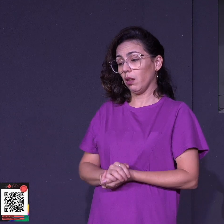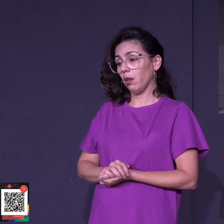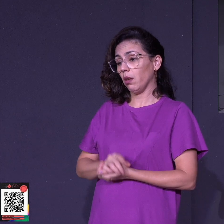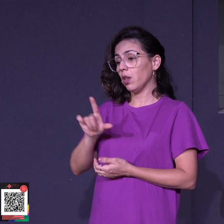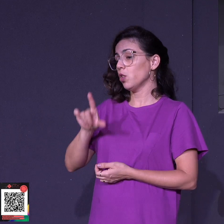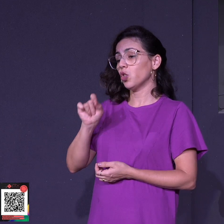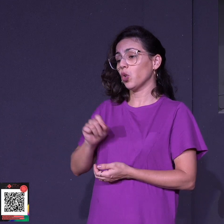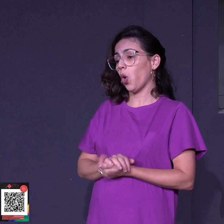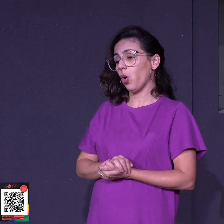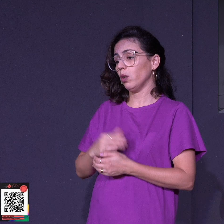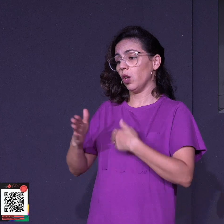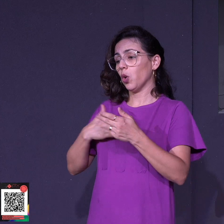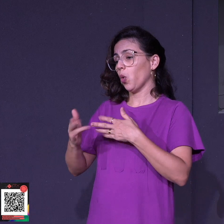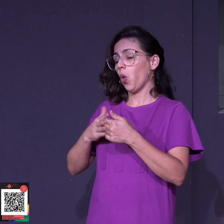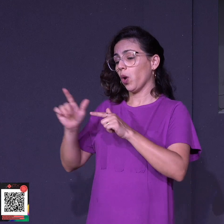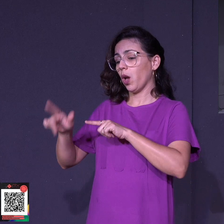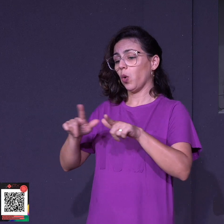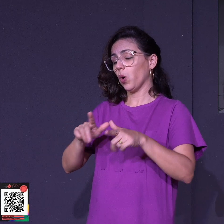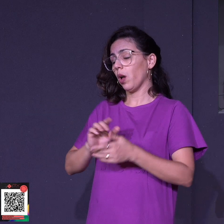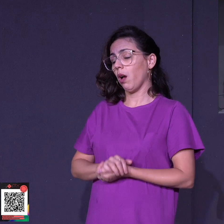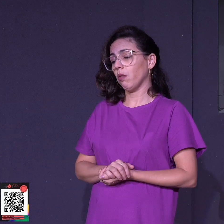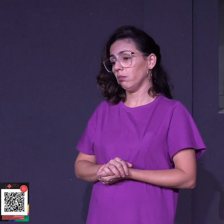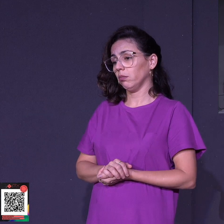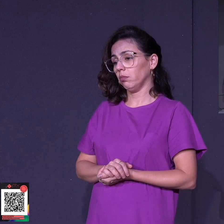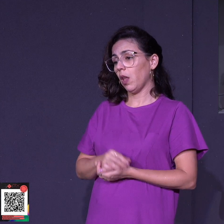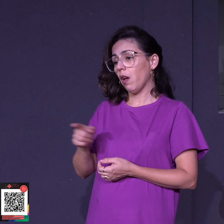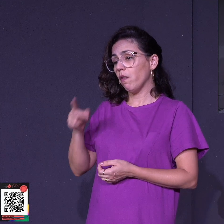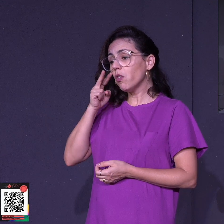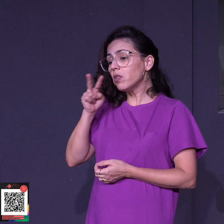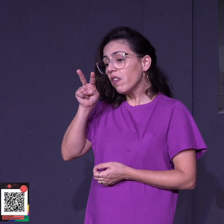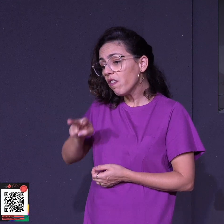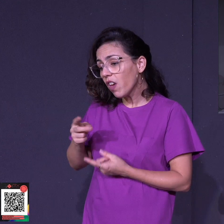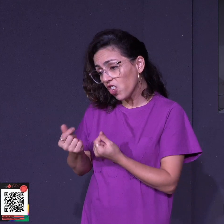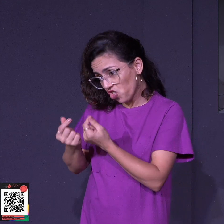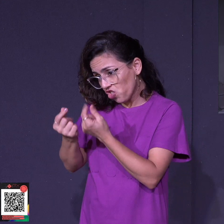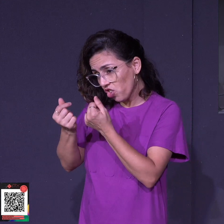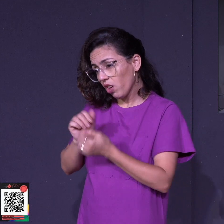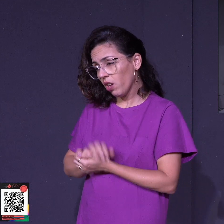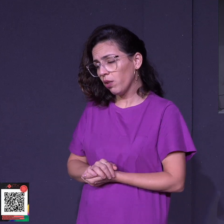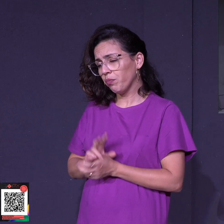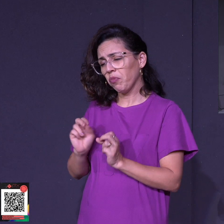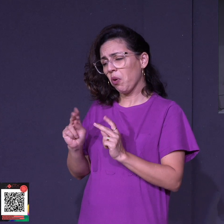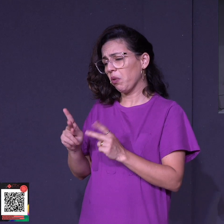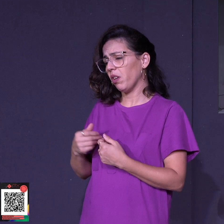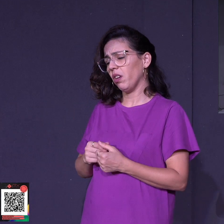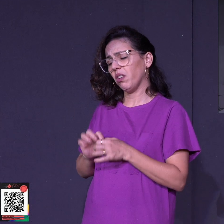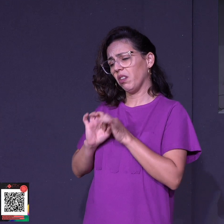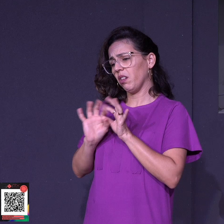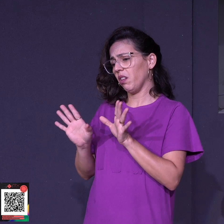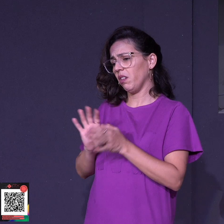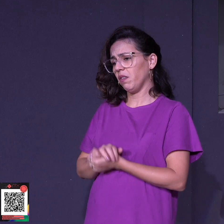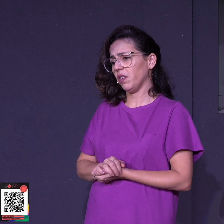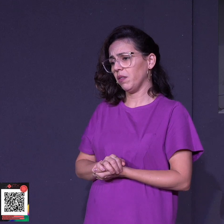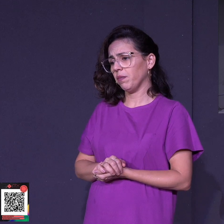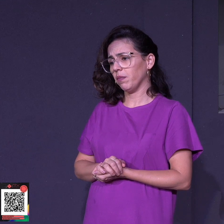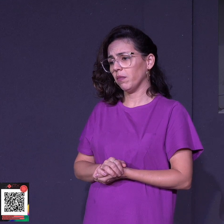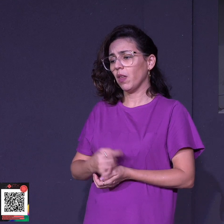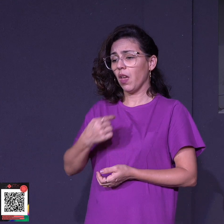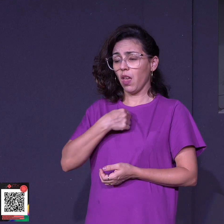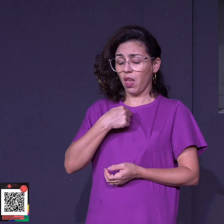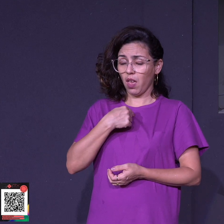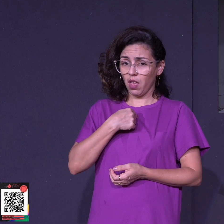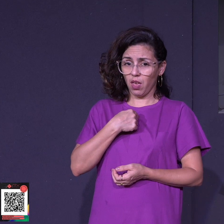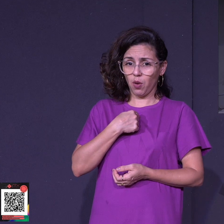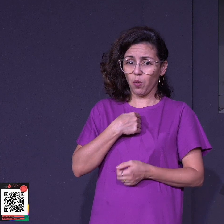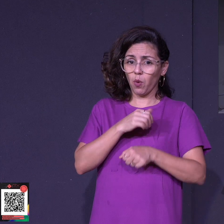Ló estava tão ligado nas coisas que Abraão disse: quer ir para onde? Se você for para a esquerda, eu vou para a direita.